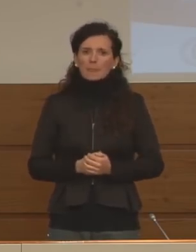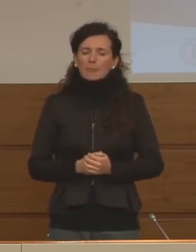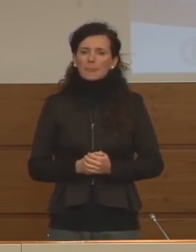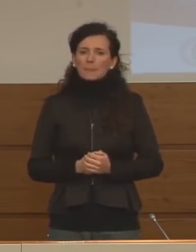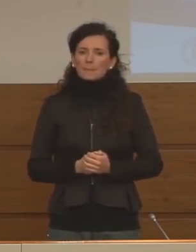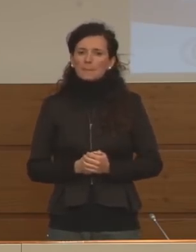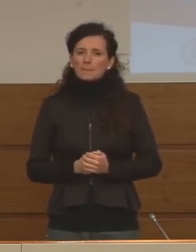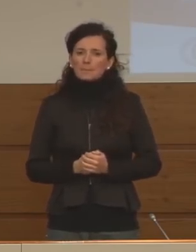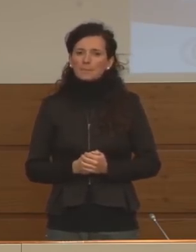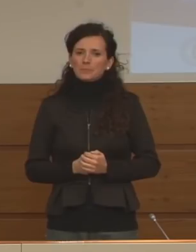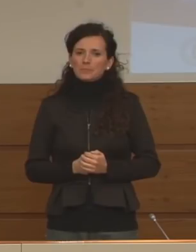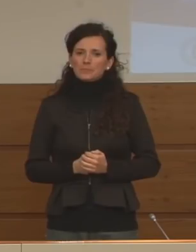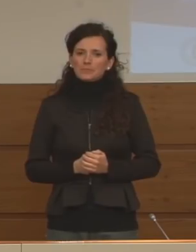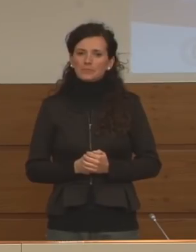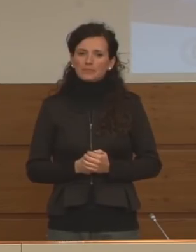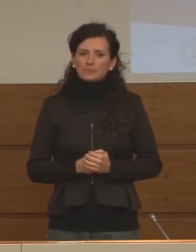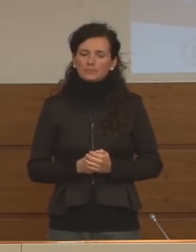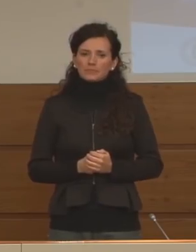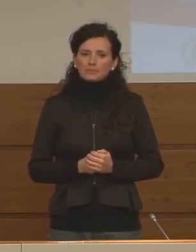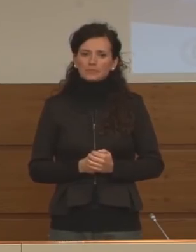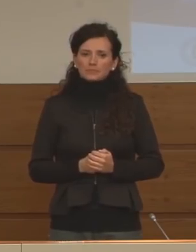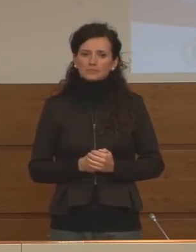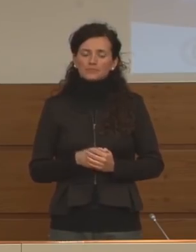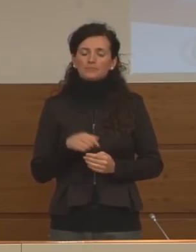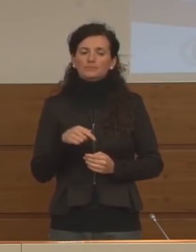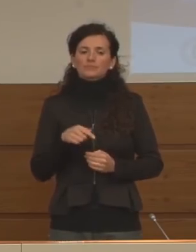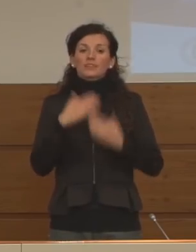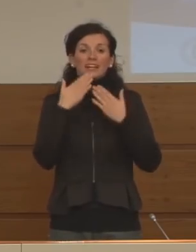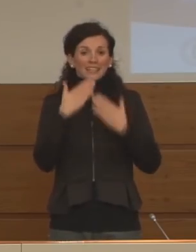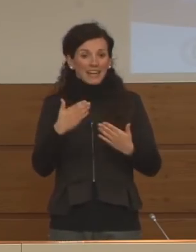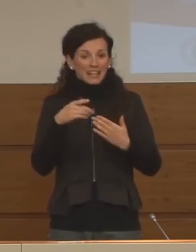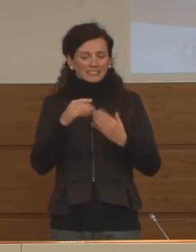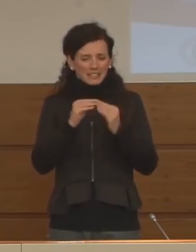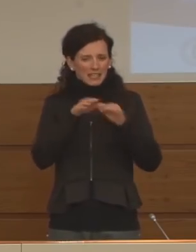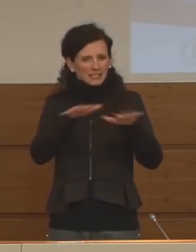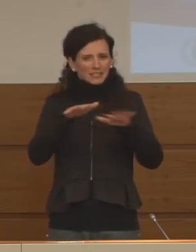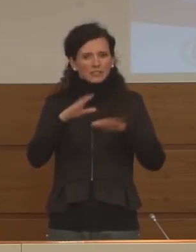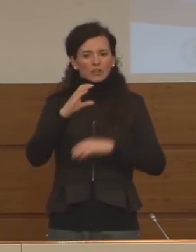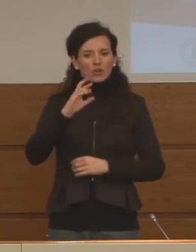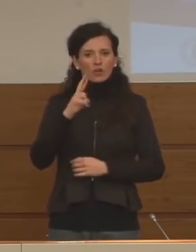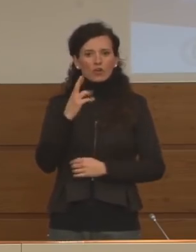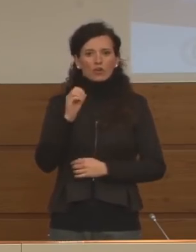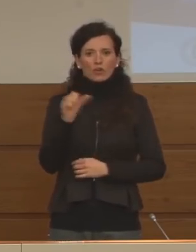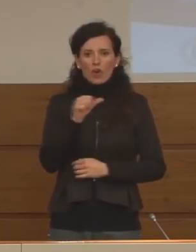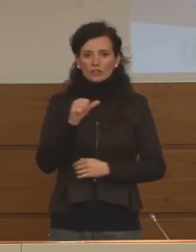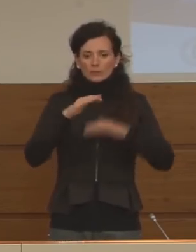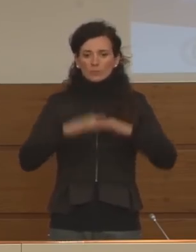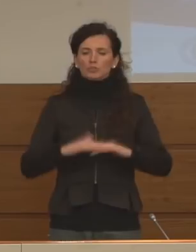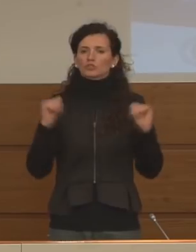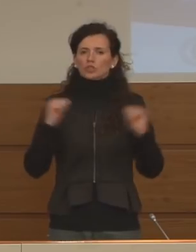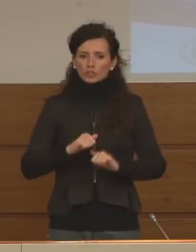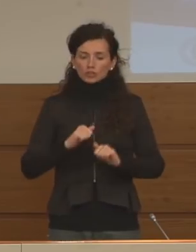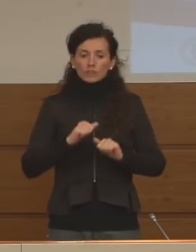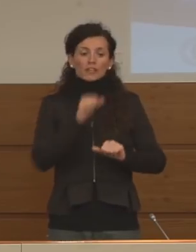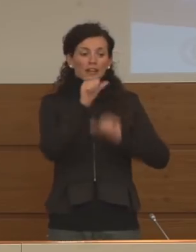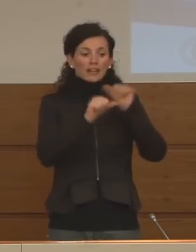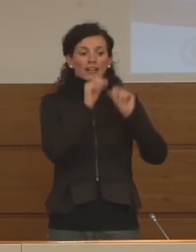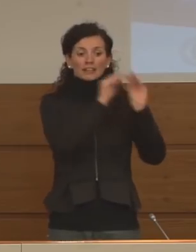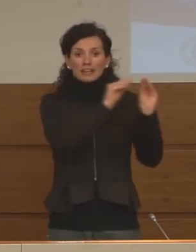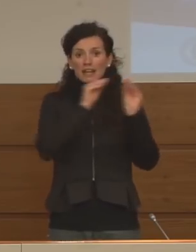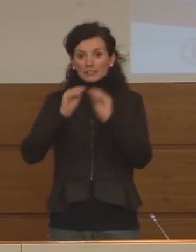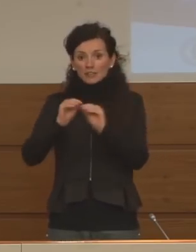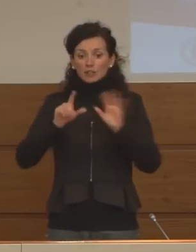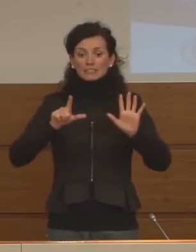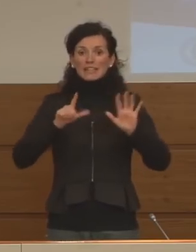ad oggi con il sistema cross della protezione civile abbiamo trasferito 75